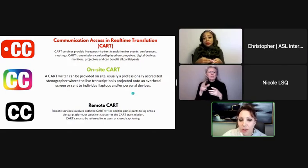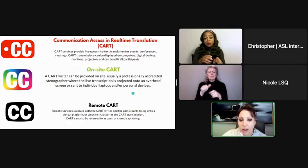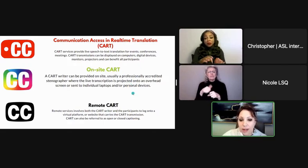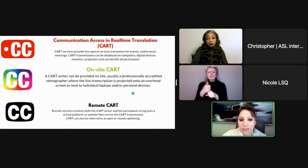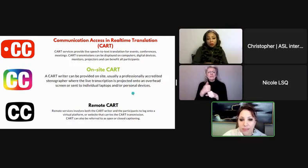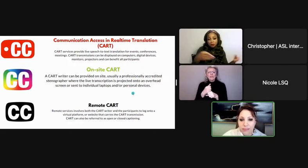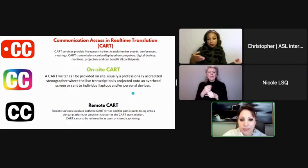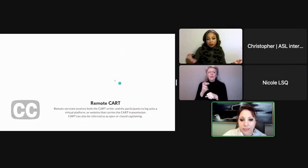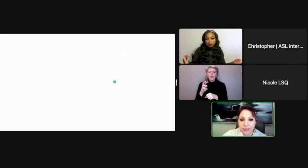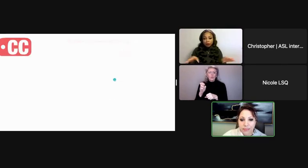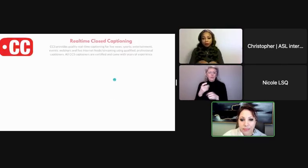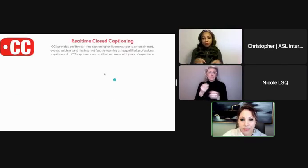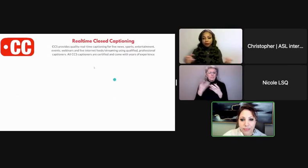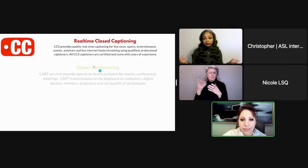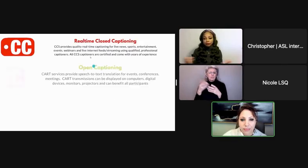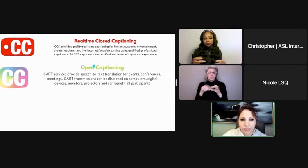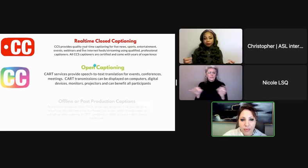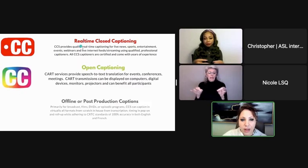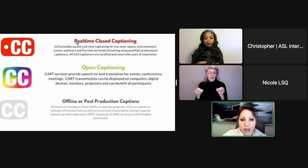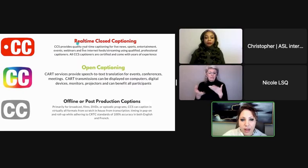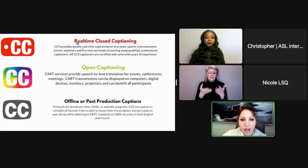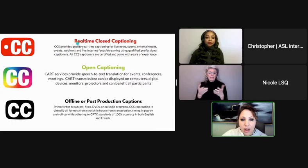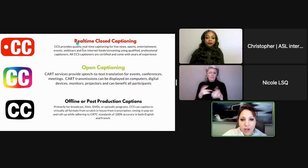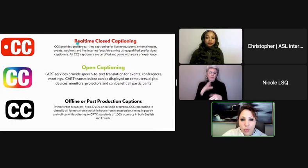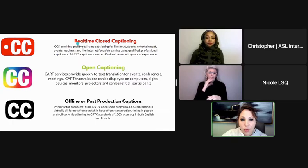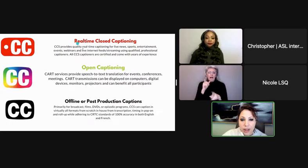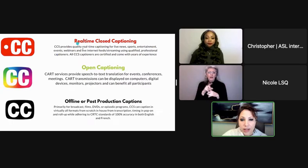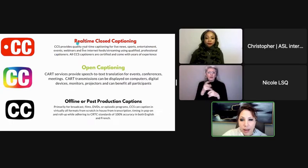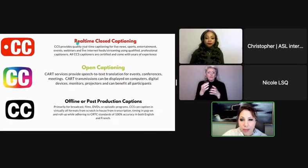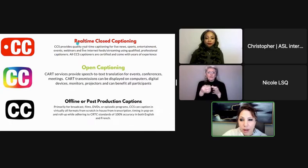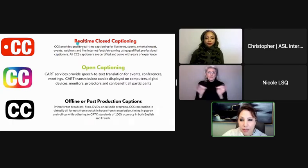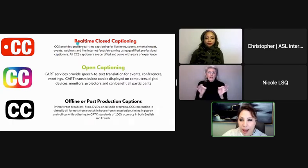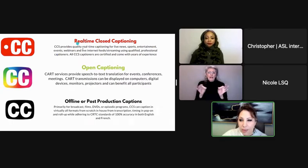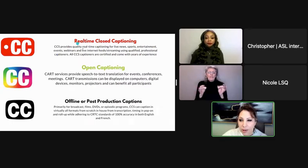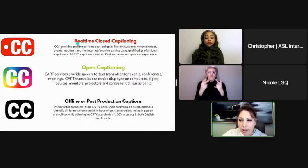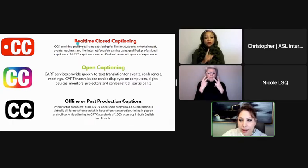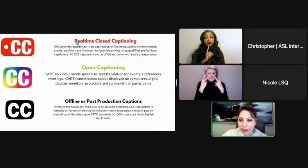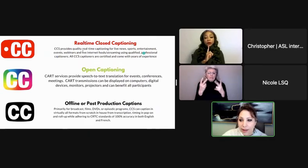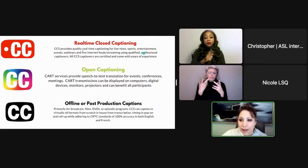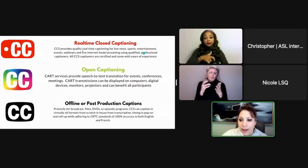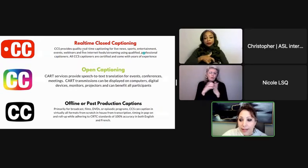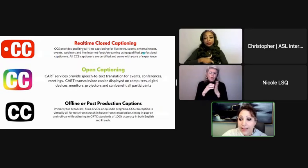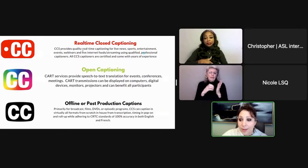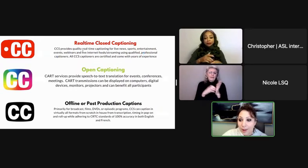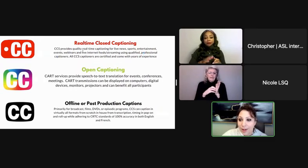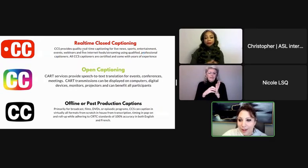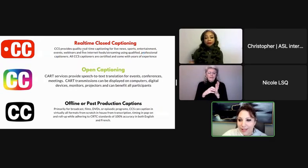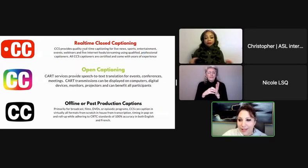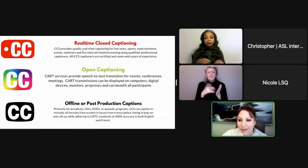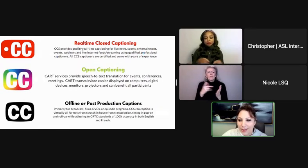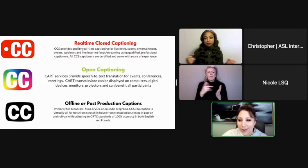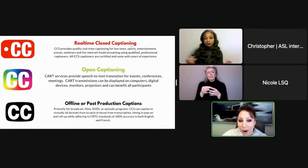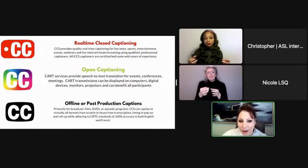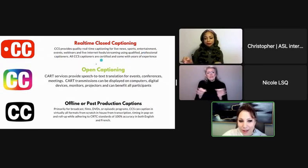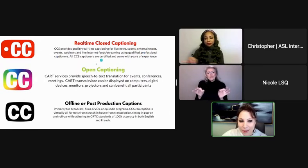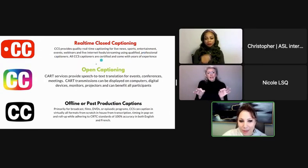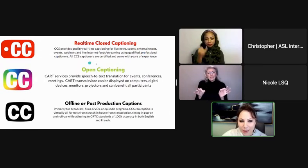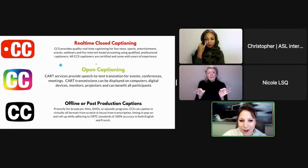service, on peut en parler comme du site de titrage visible ou codé. Donc, le sous-titrage